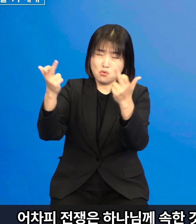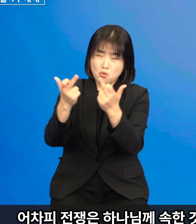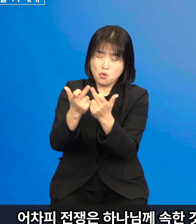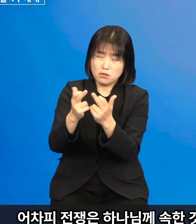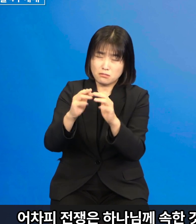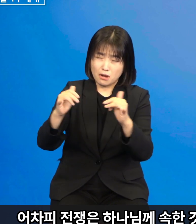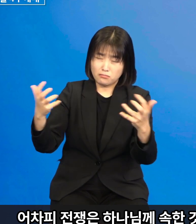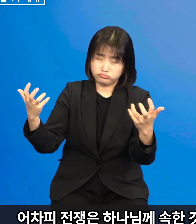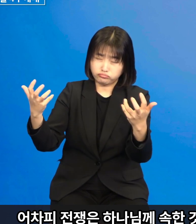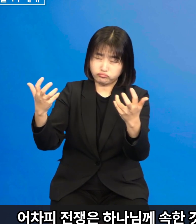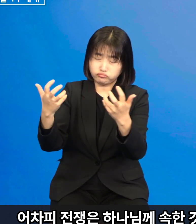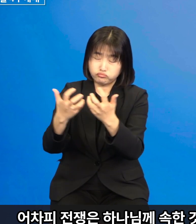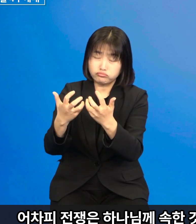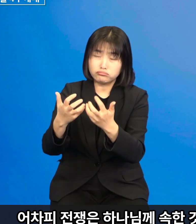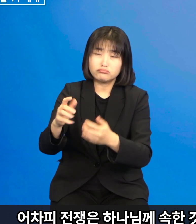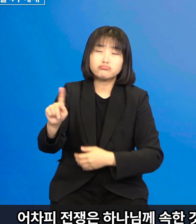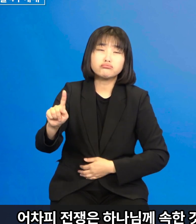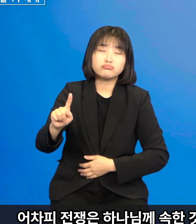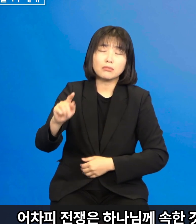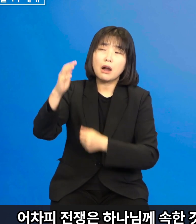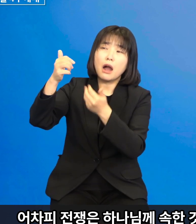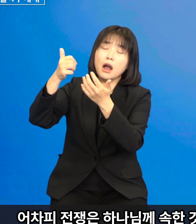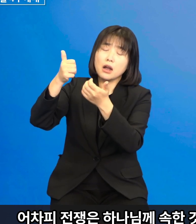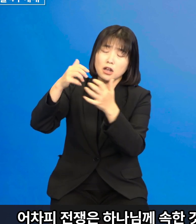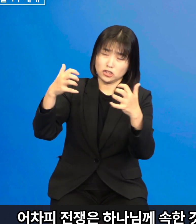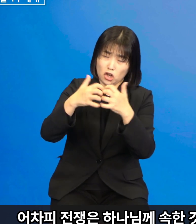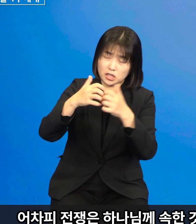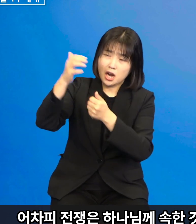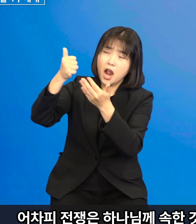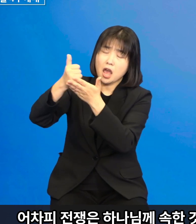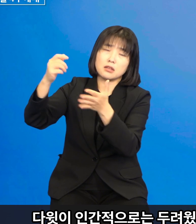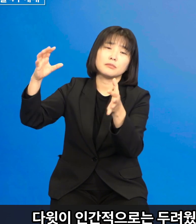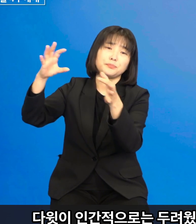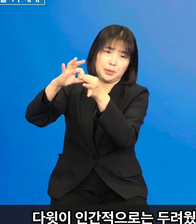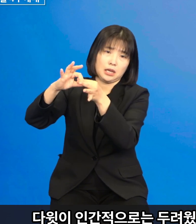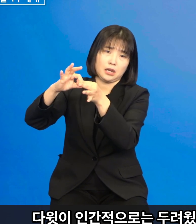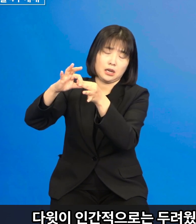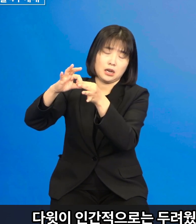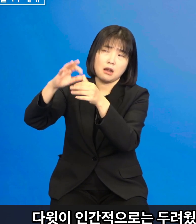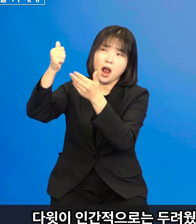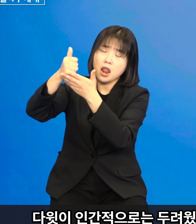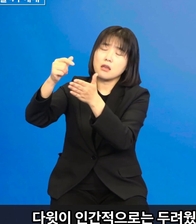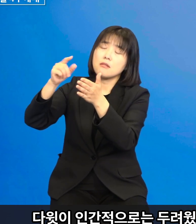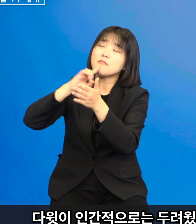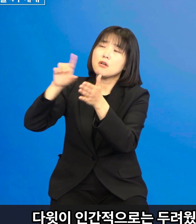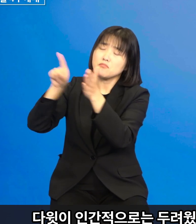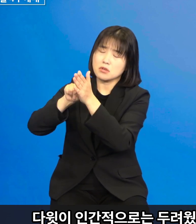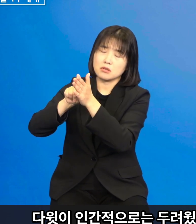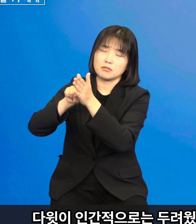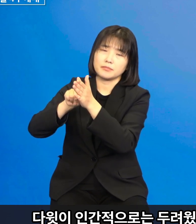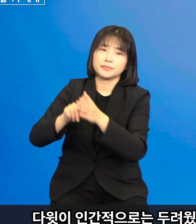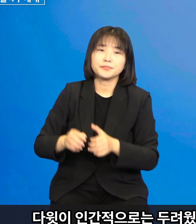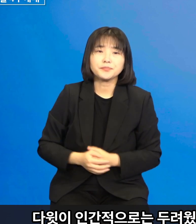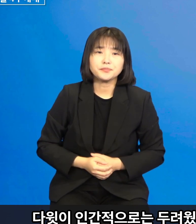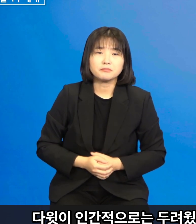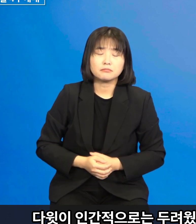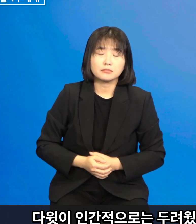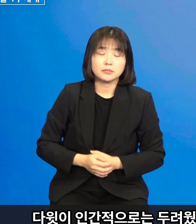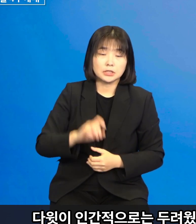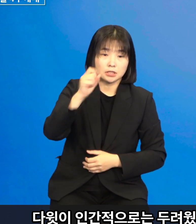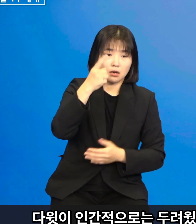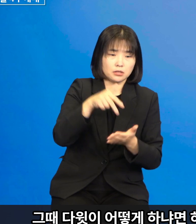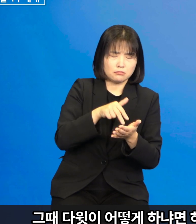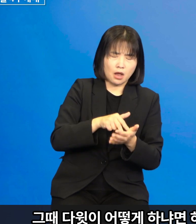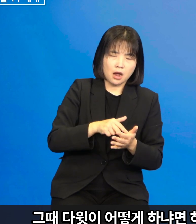뭐합니까? 어차피 전쟁은 하나님께 속한 것인데 하나님께 믿고 나아가는 거예요. 다윗이 인간적으로는 두려웠겠죠. 이 많은 군대를 어떻게